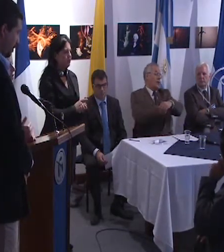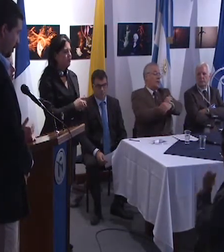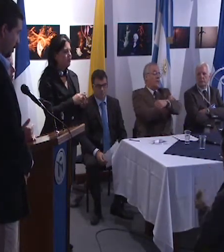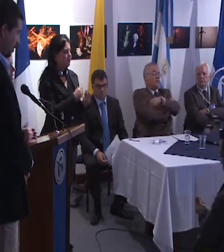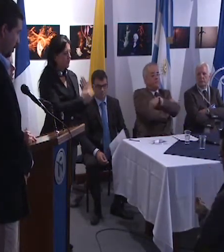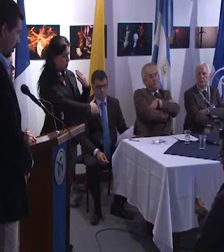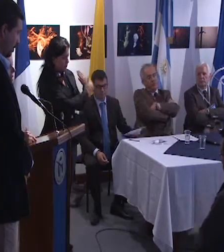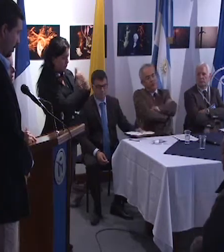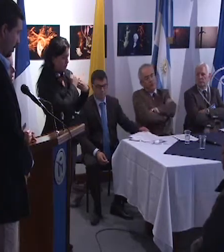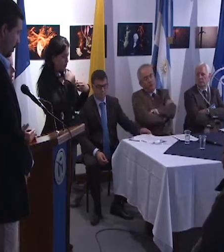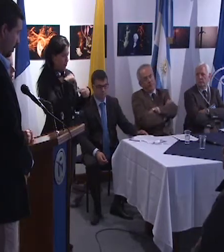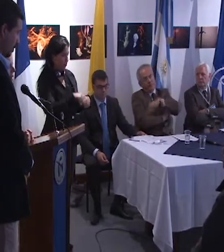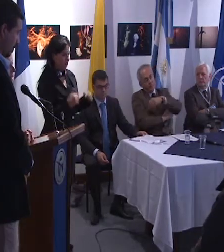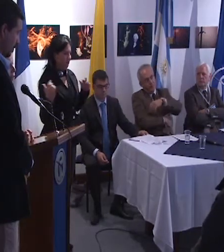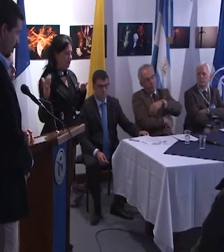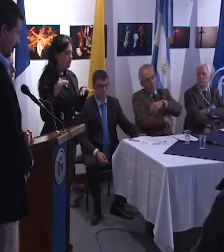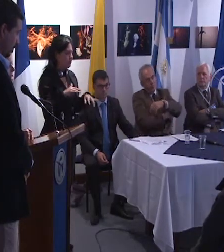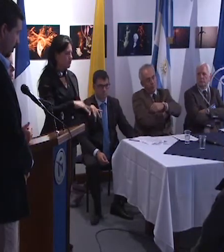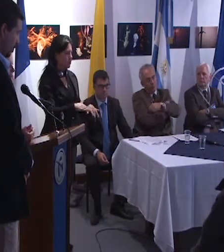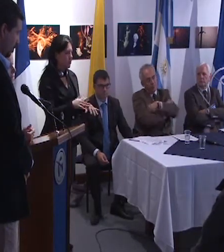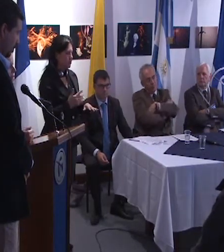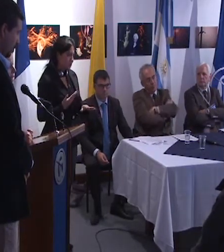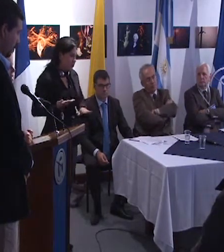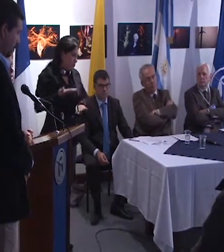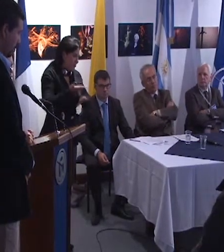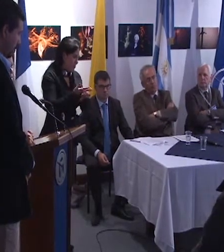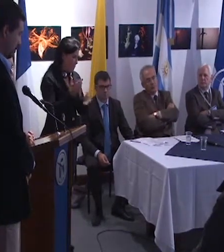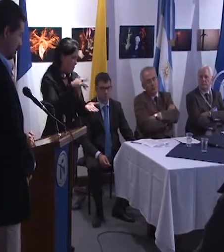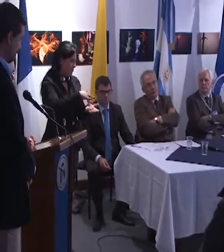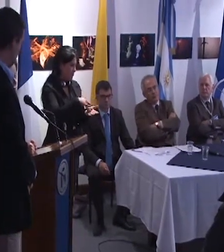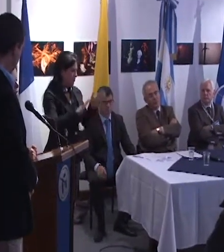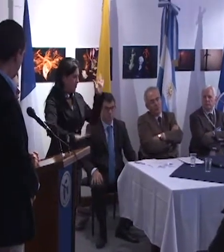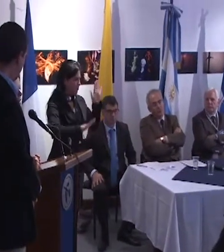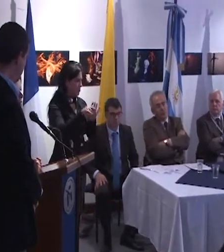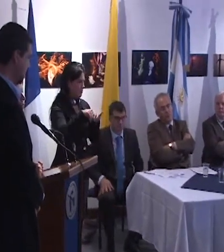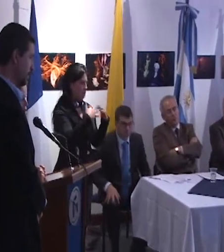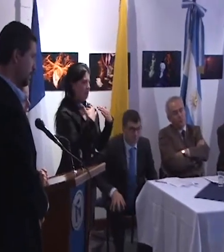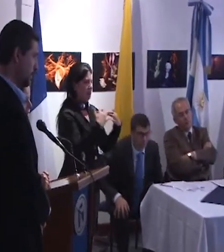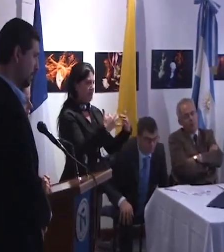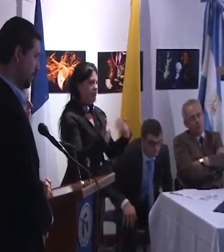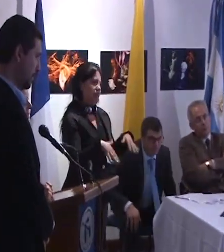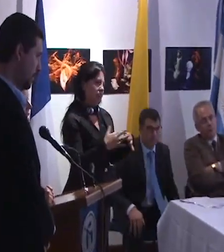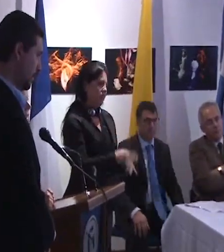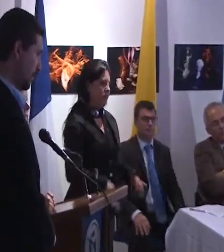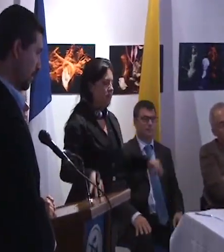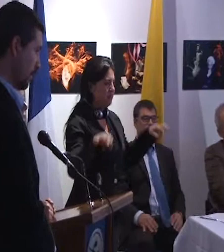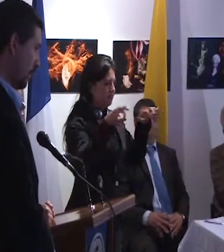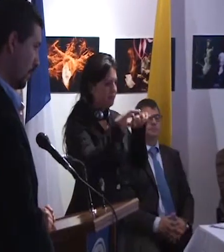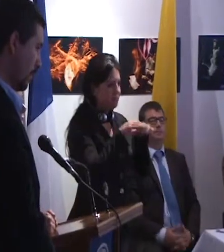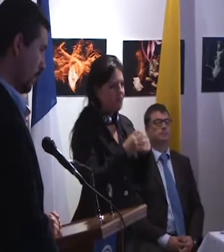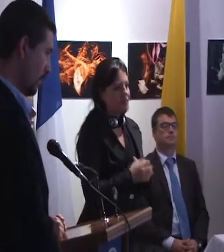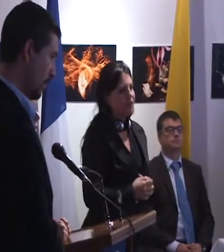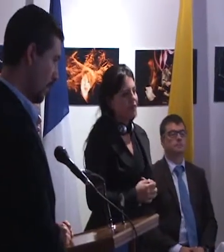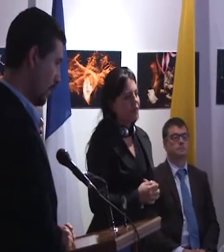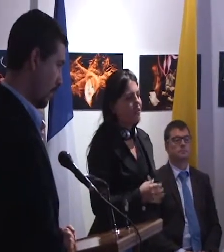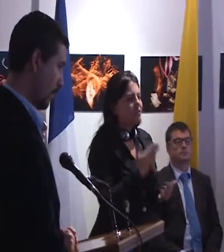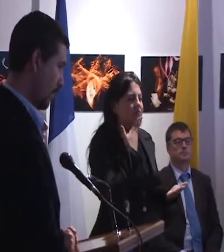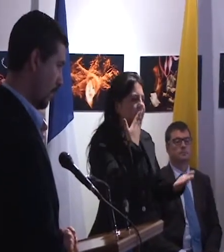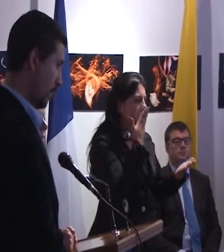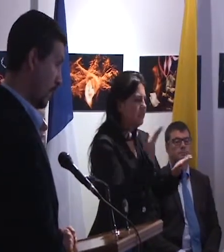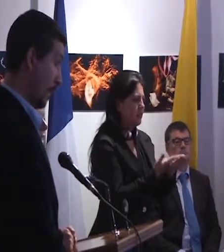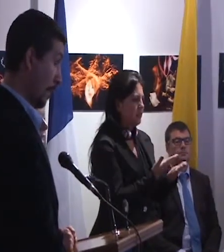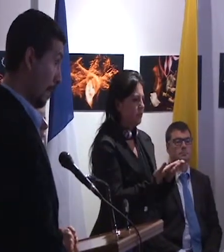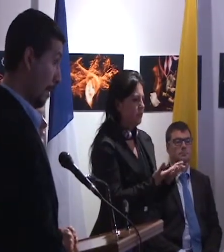invitarnos a aportar y a participar en este evento tan importante. Agradecemos